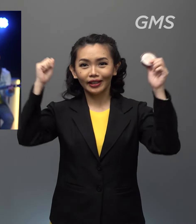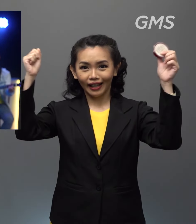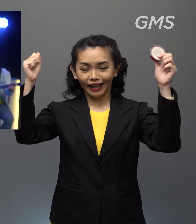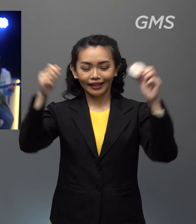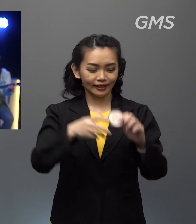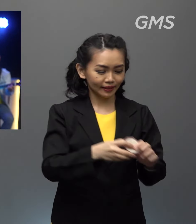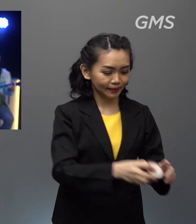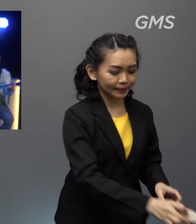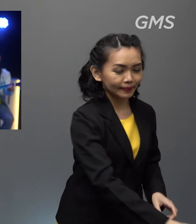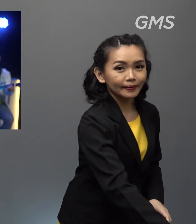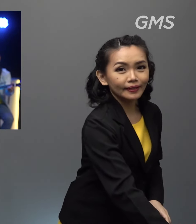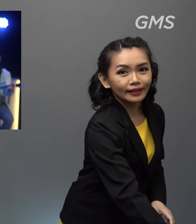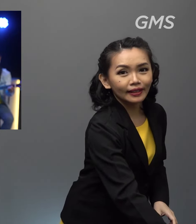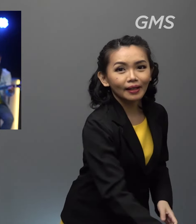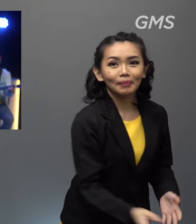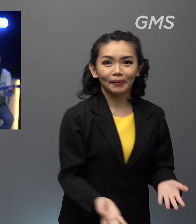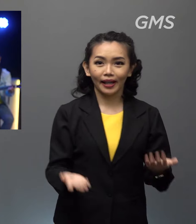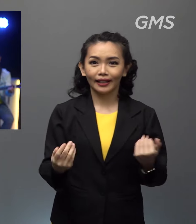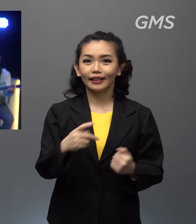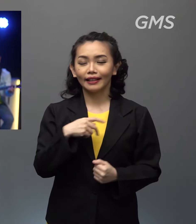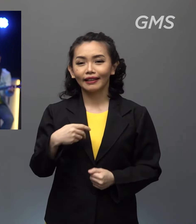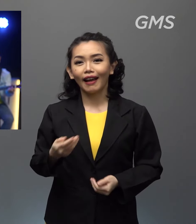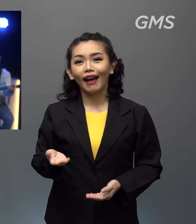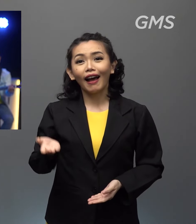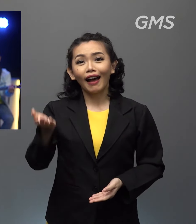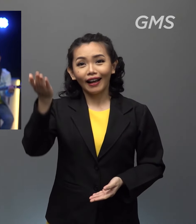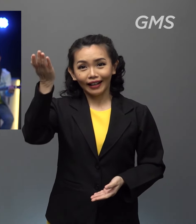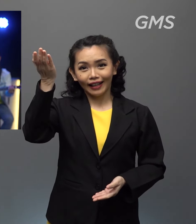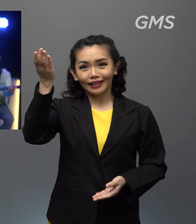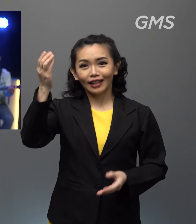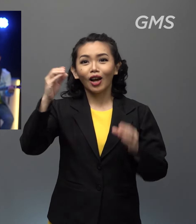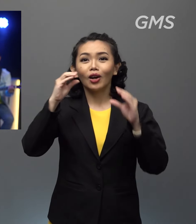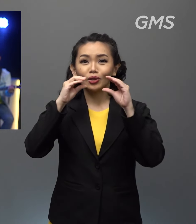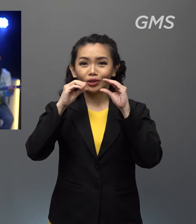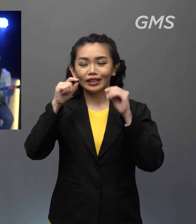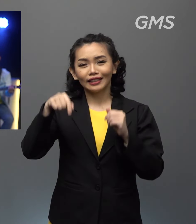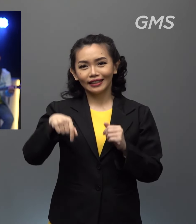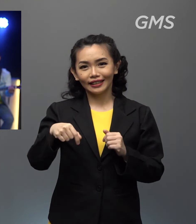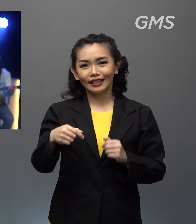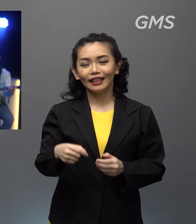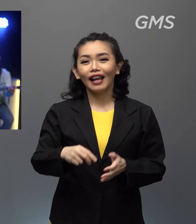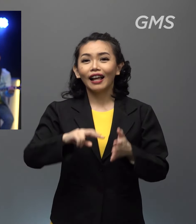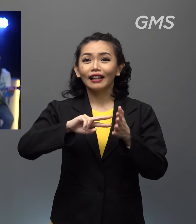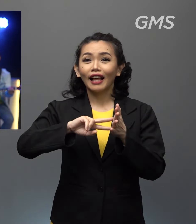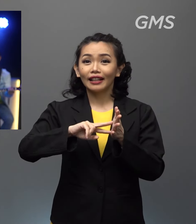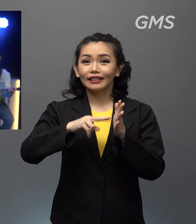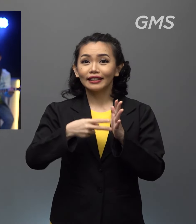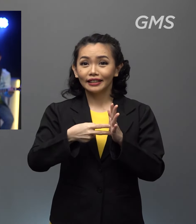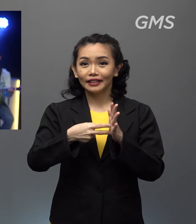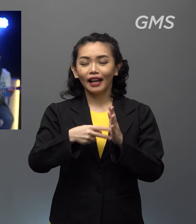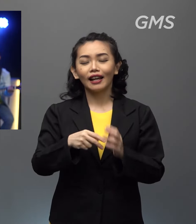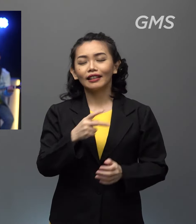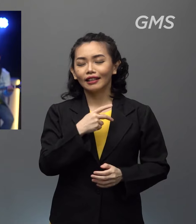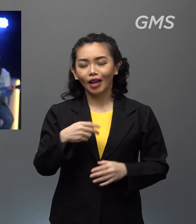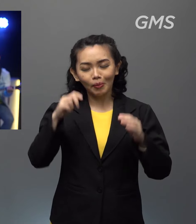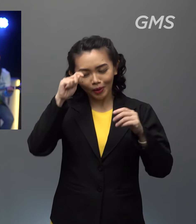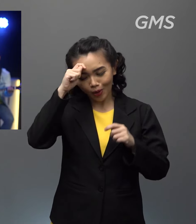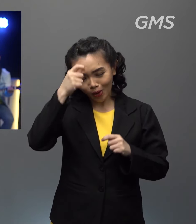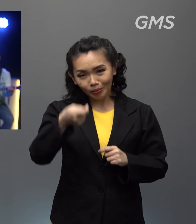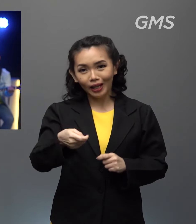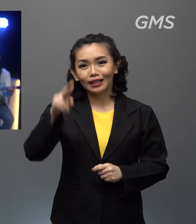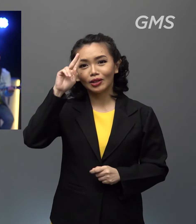Mari kita angkat roti ini melebihi kepala kita sebagai tanda penghormatan kita kepadanya. Firman Tuhan berkata, sebab apa